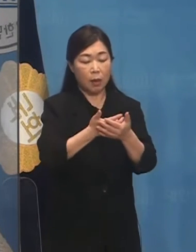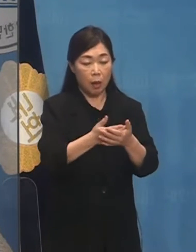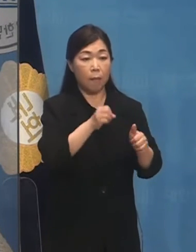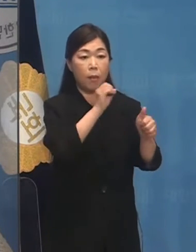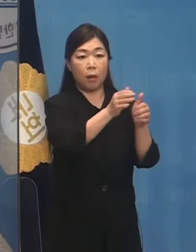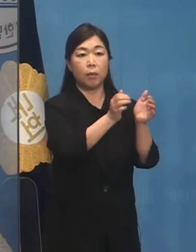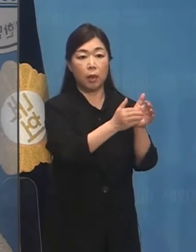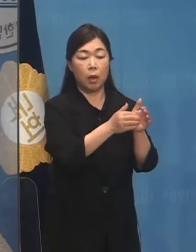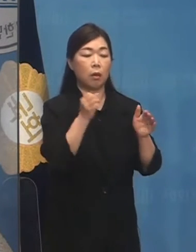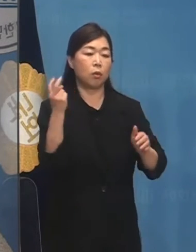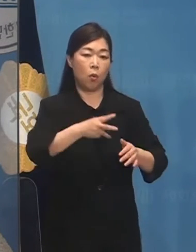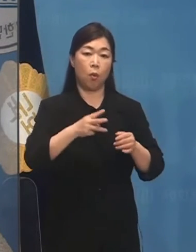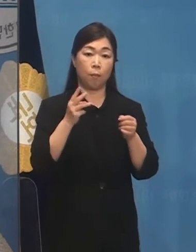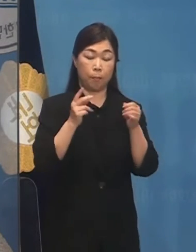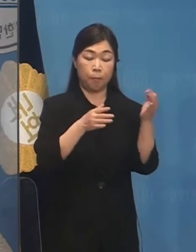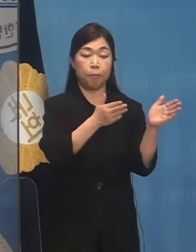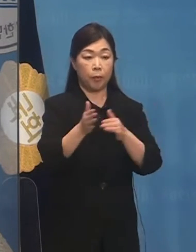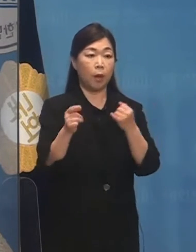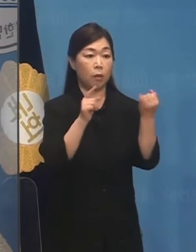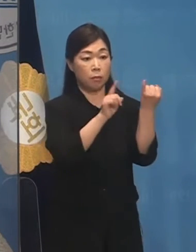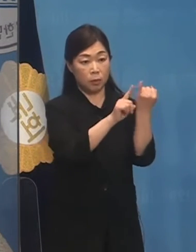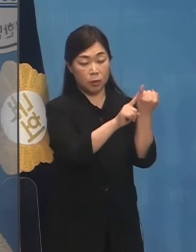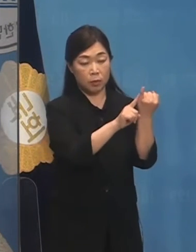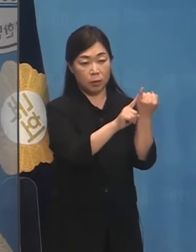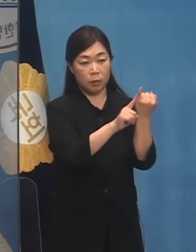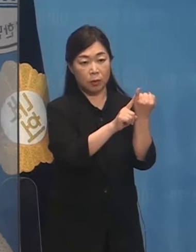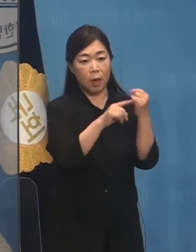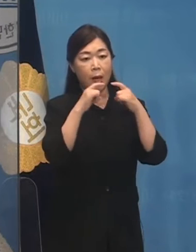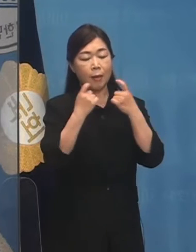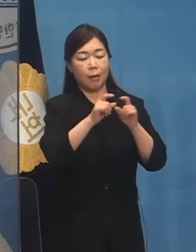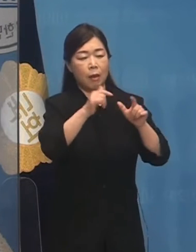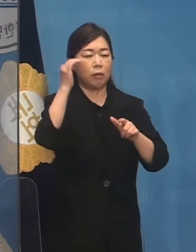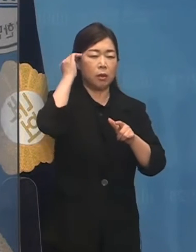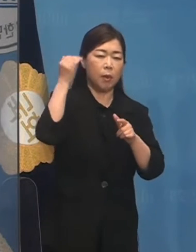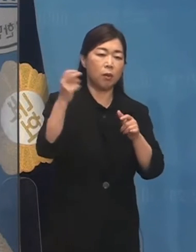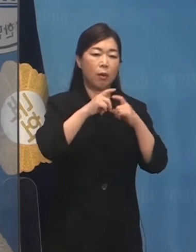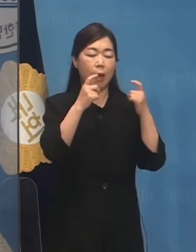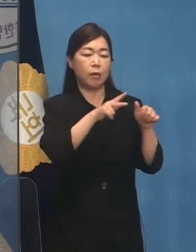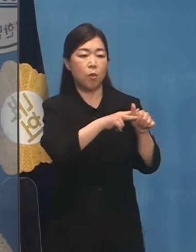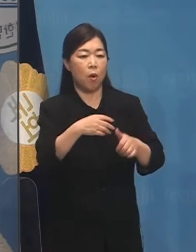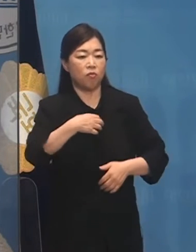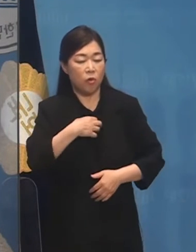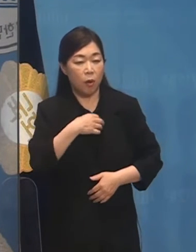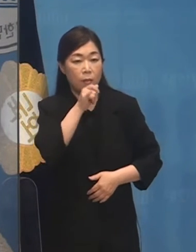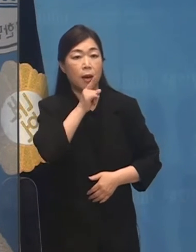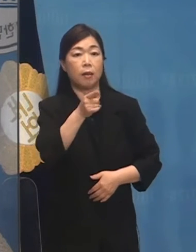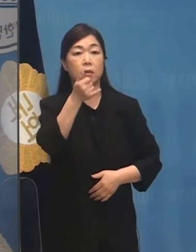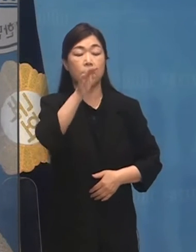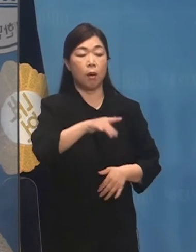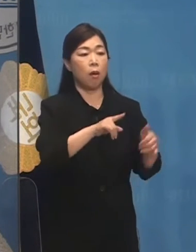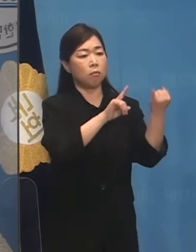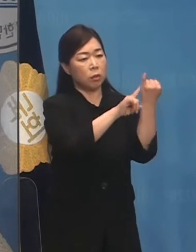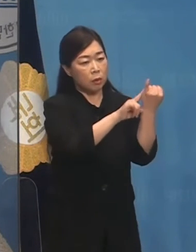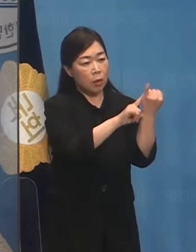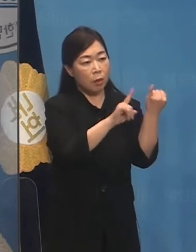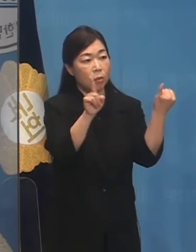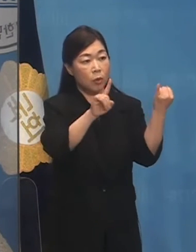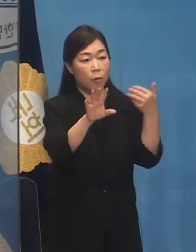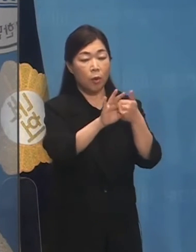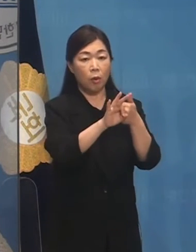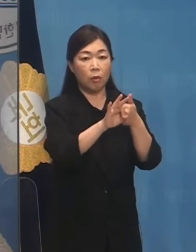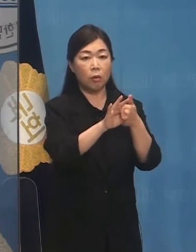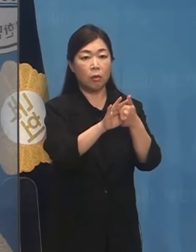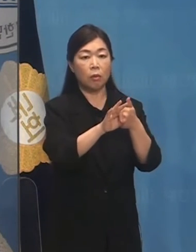그리고 배우자의 경우에 있어서도요, 사생활 침해와 개인정보 우려된다 하는데요. 사실 그 배우자께서는 뭐라고